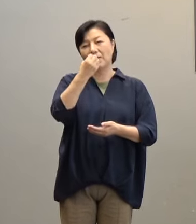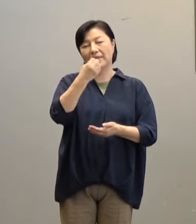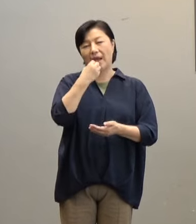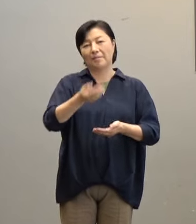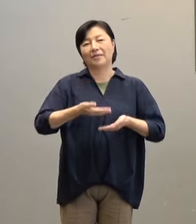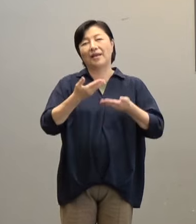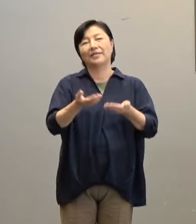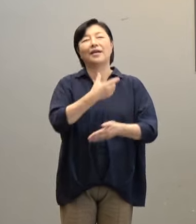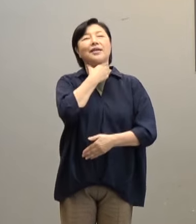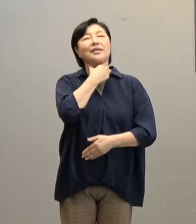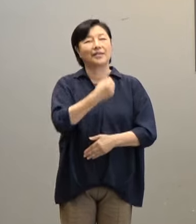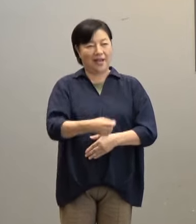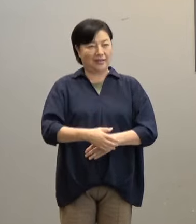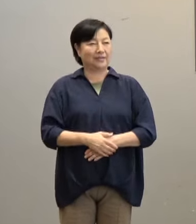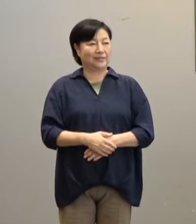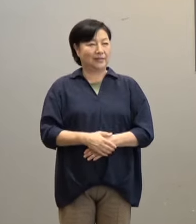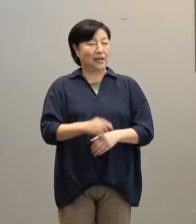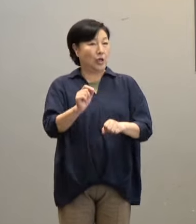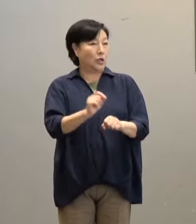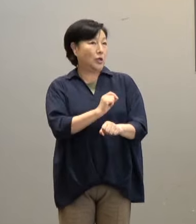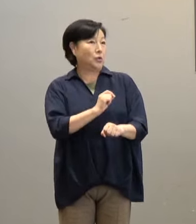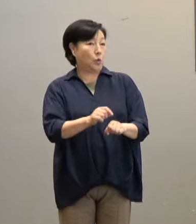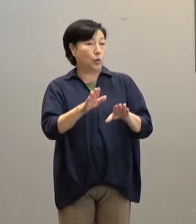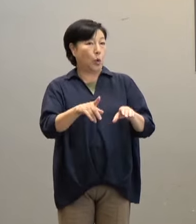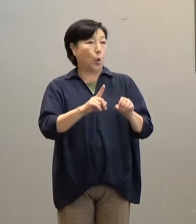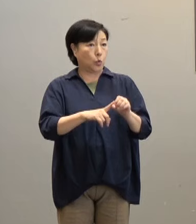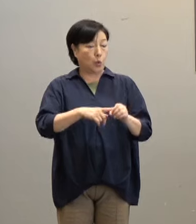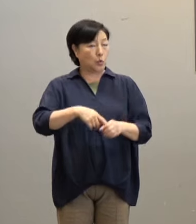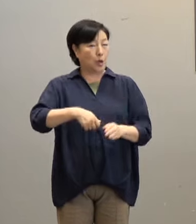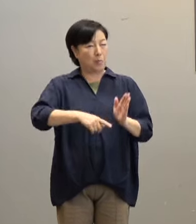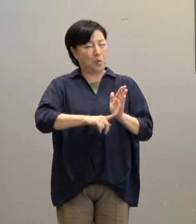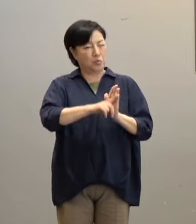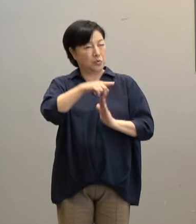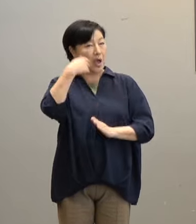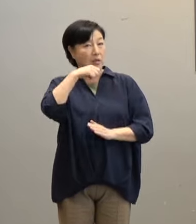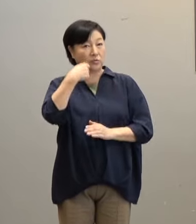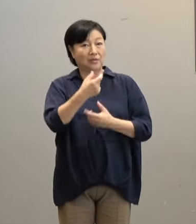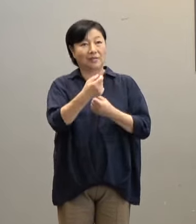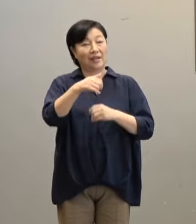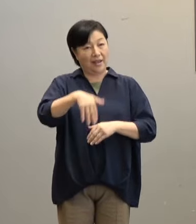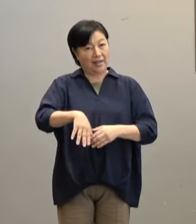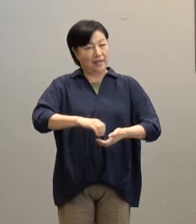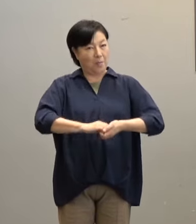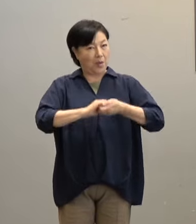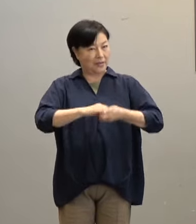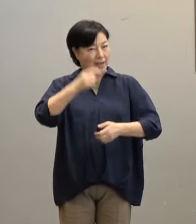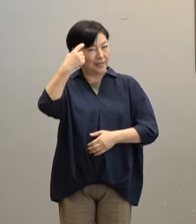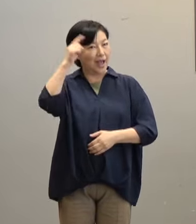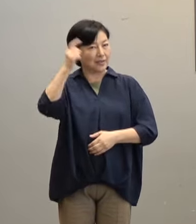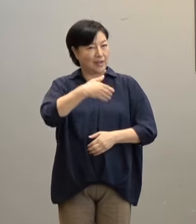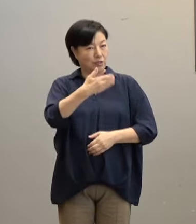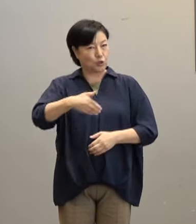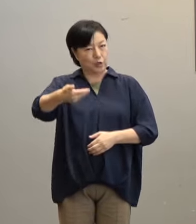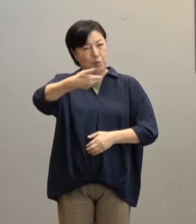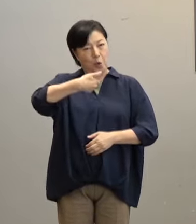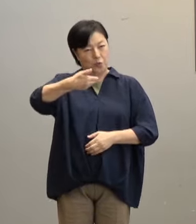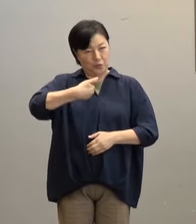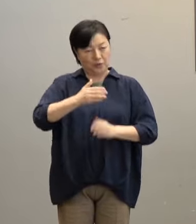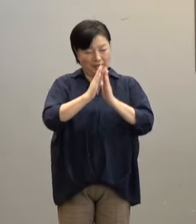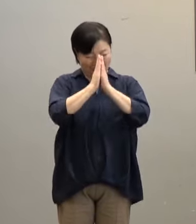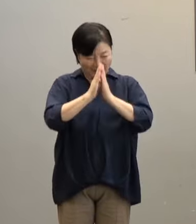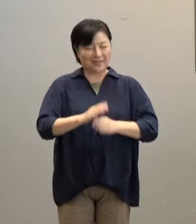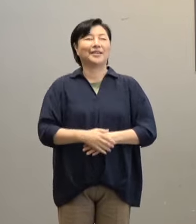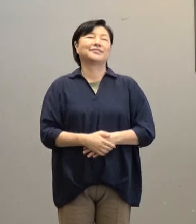ていただきたいというふうに思います。特に今年の夏暑いですからね、ぜひ梨でも水分補給していただきたいというふうに思います